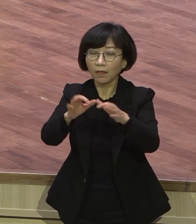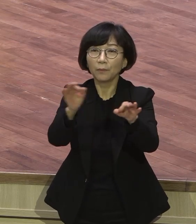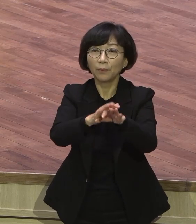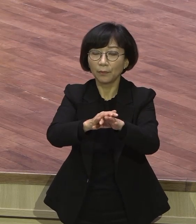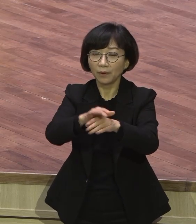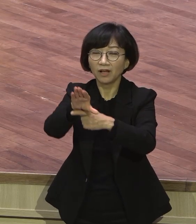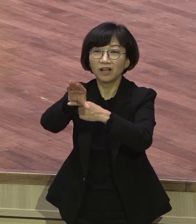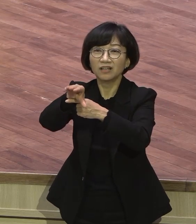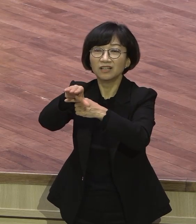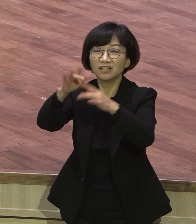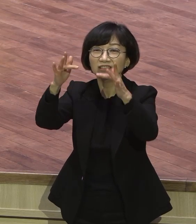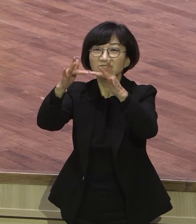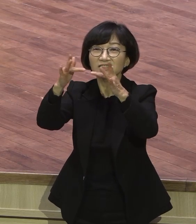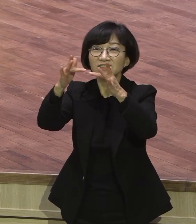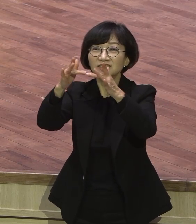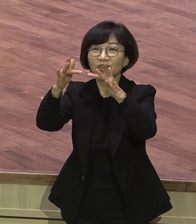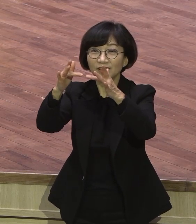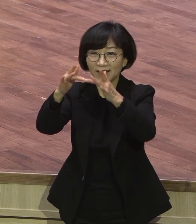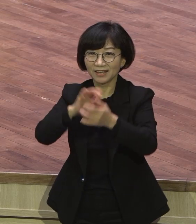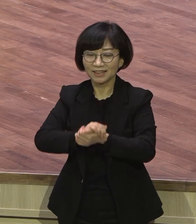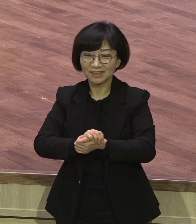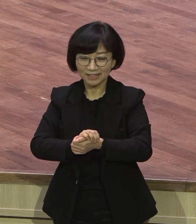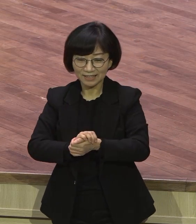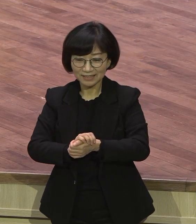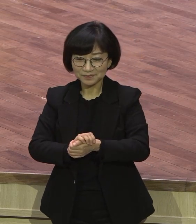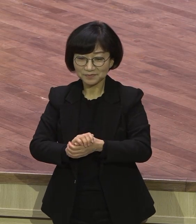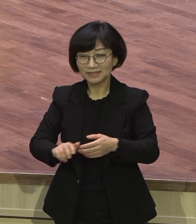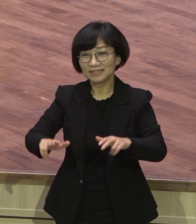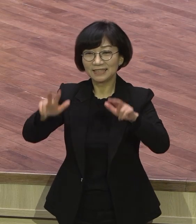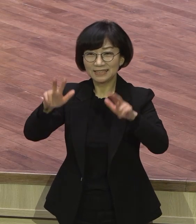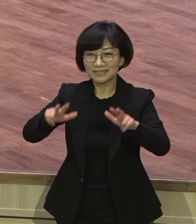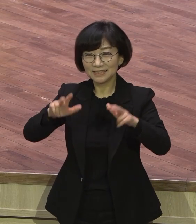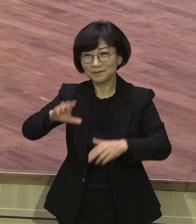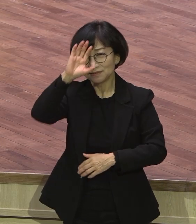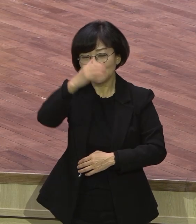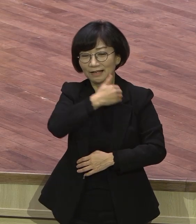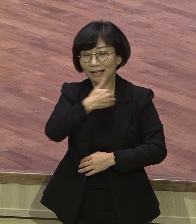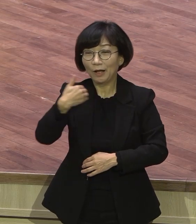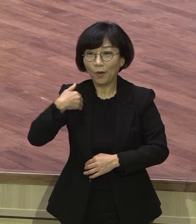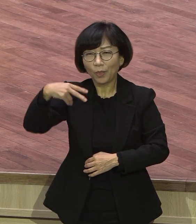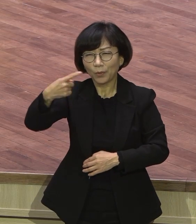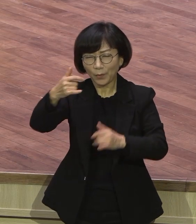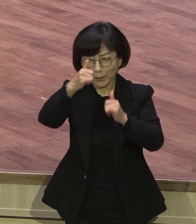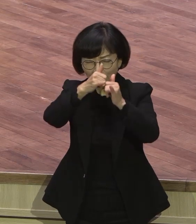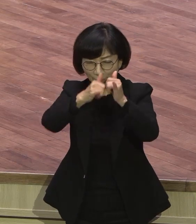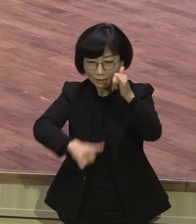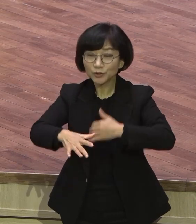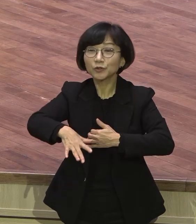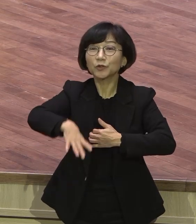몇백 년 만에 처음 미사를 못한다고 막 나오잖아요. 이런 영적인 지금